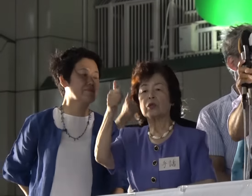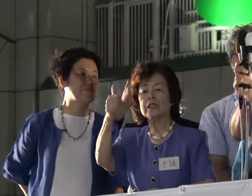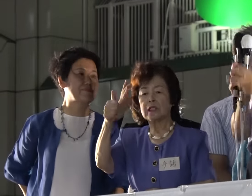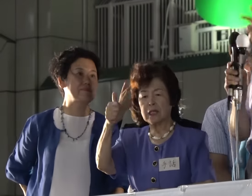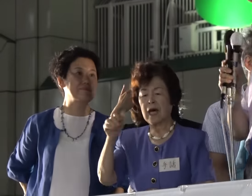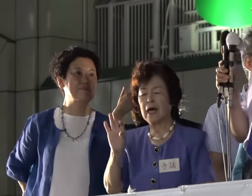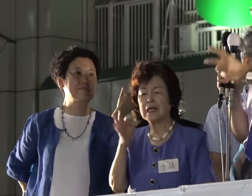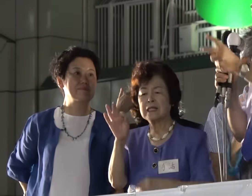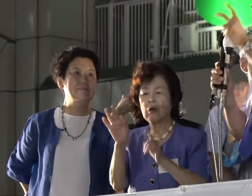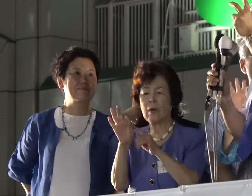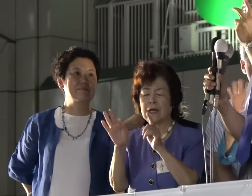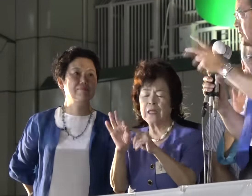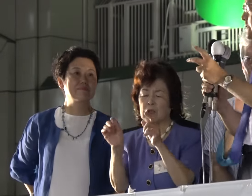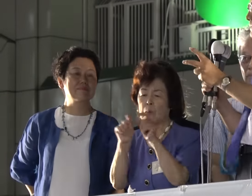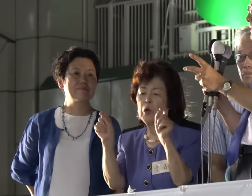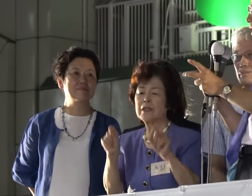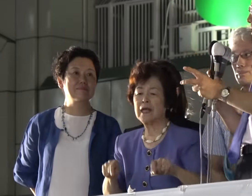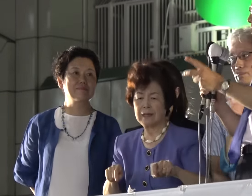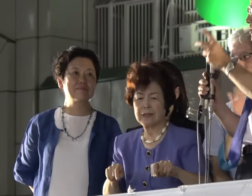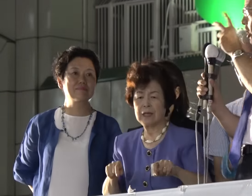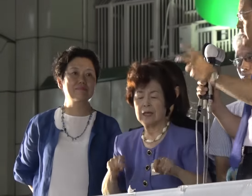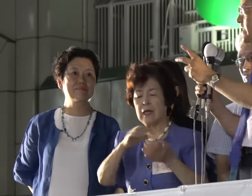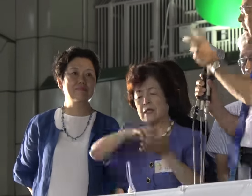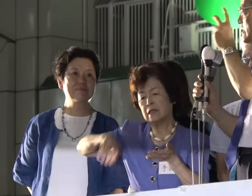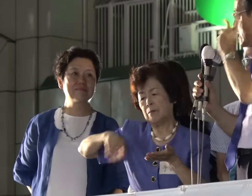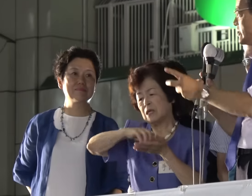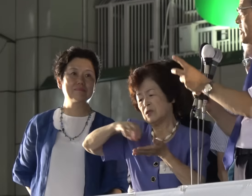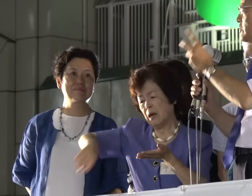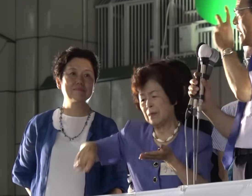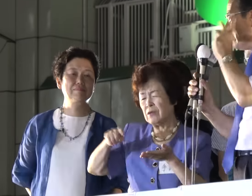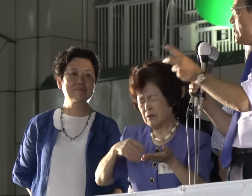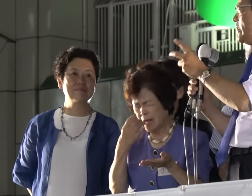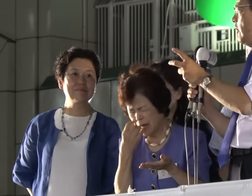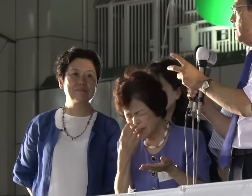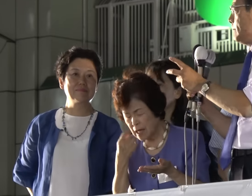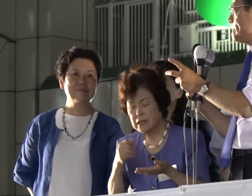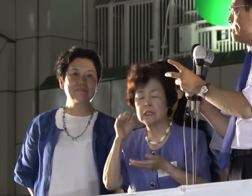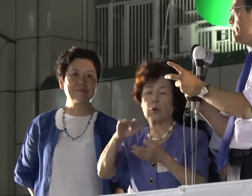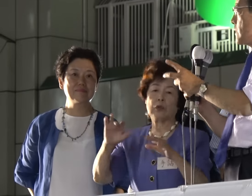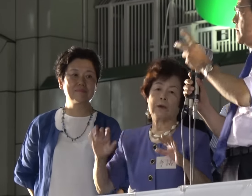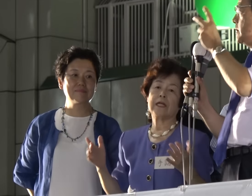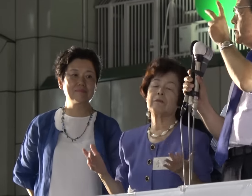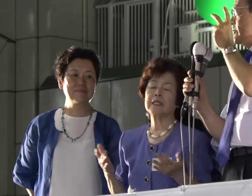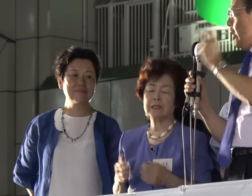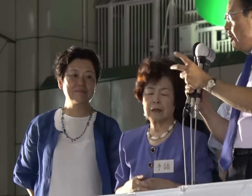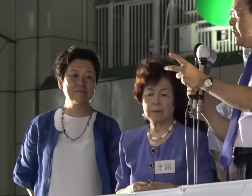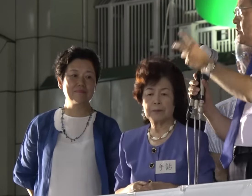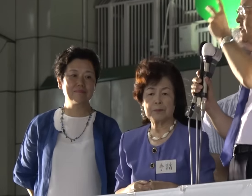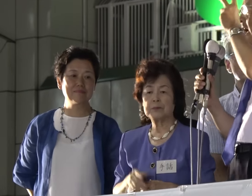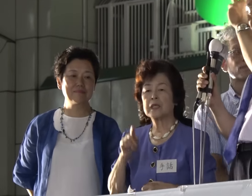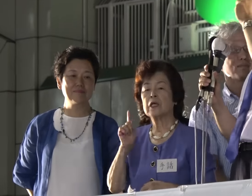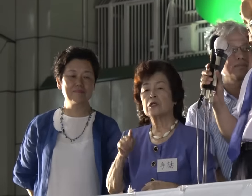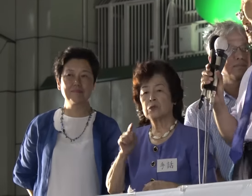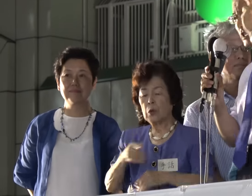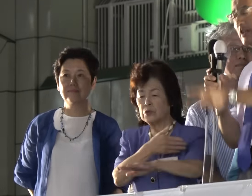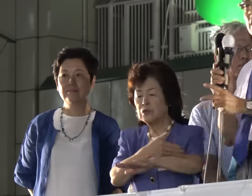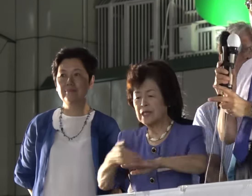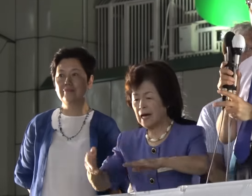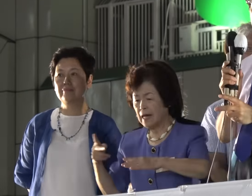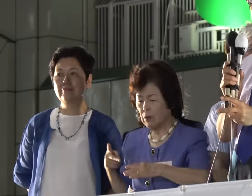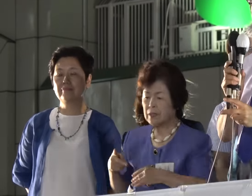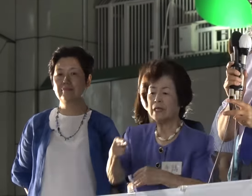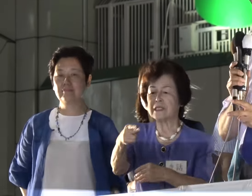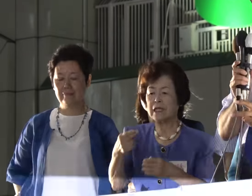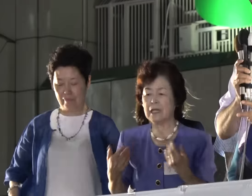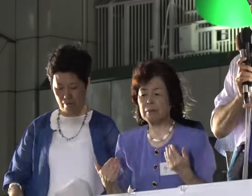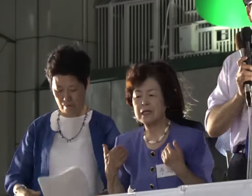スキャンダルで途中で辞める、こんな恥ずかしいことありませんよ。そういう流れを断ち切らなきゃいけ